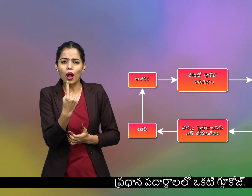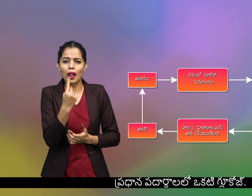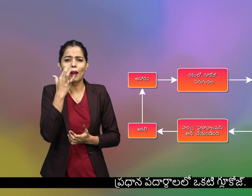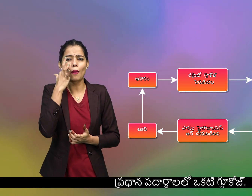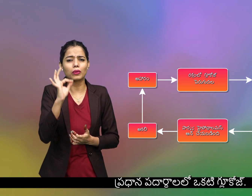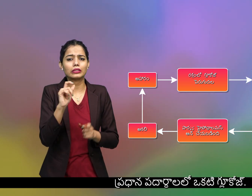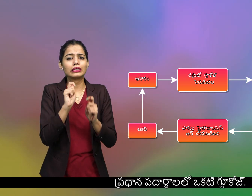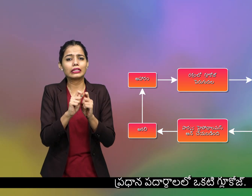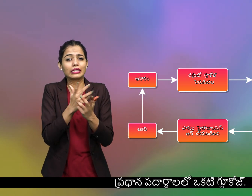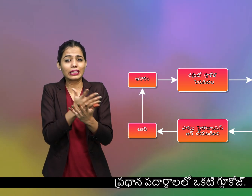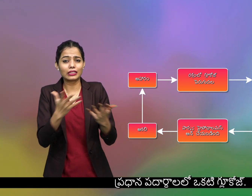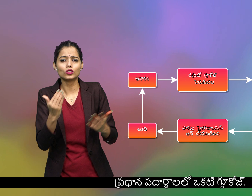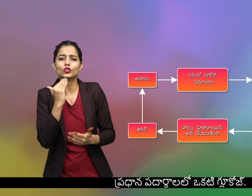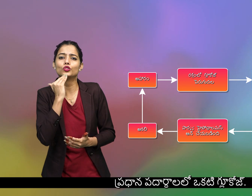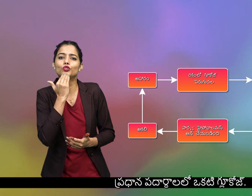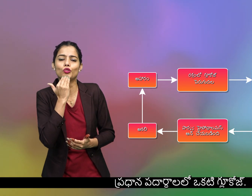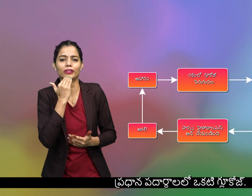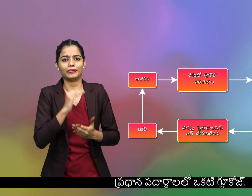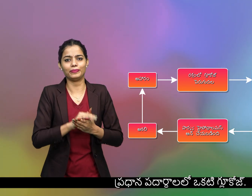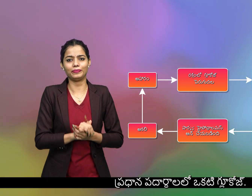ప్రధాన పదార్థాలలో ఒకటి గ్లూకోజ్.